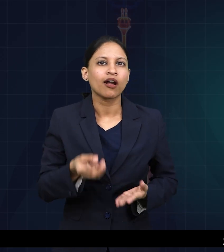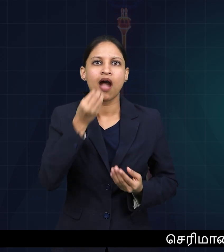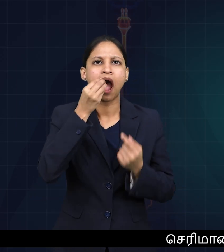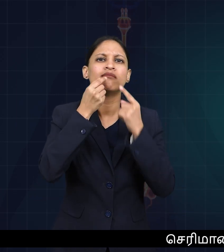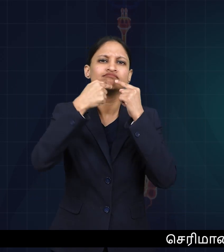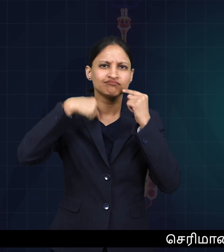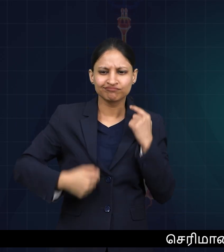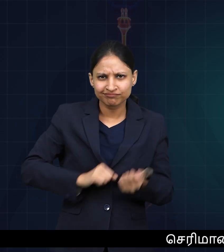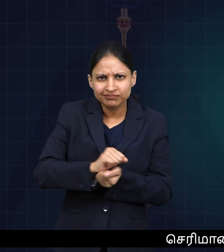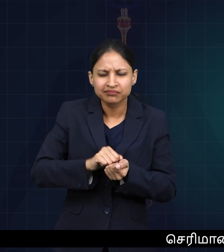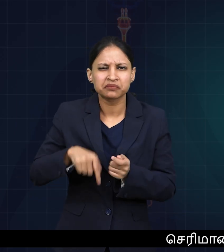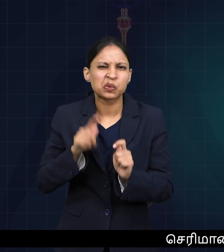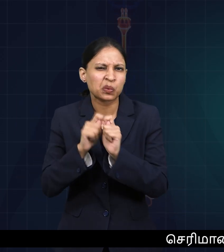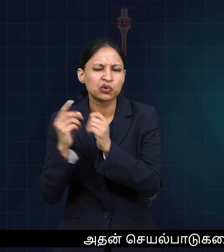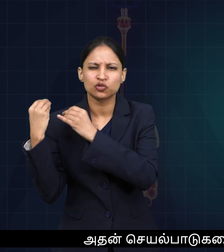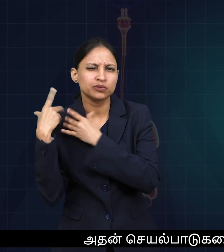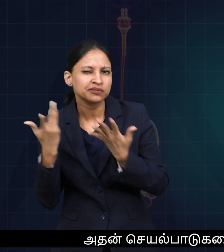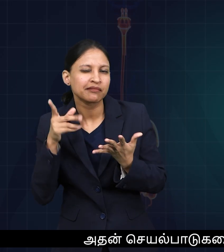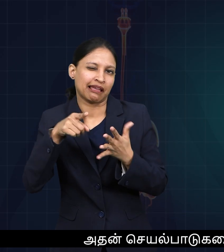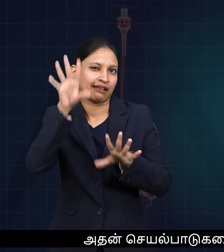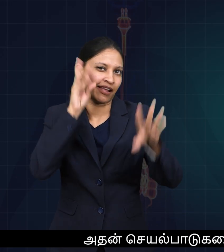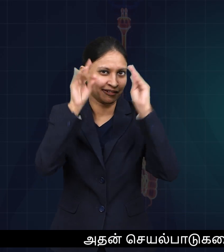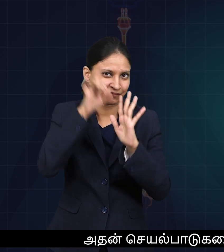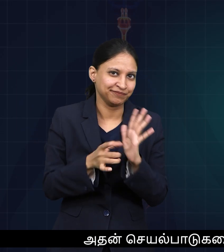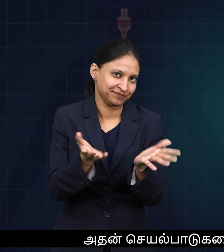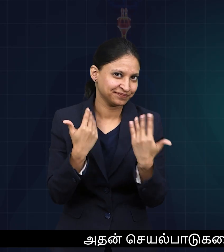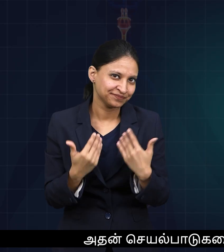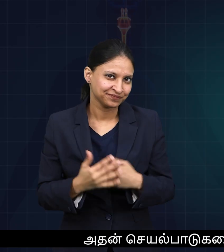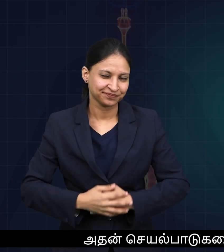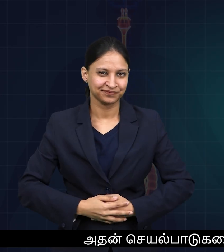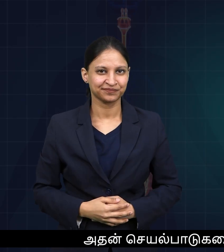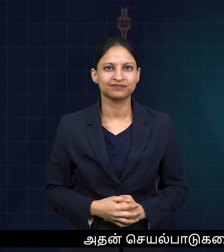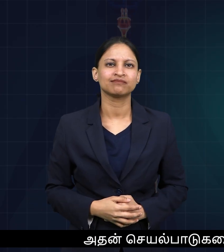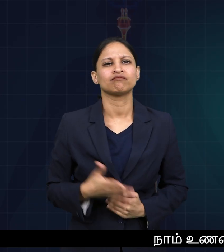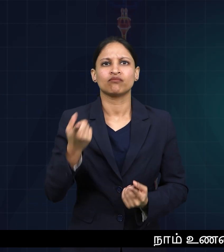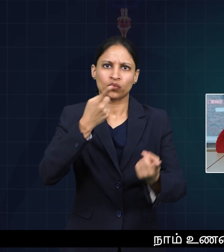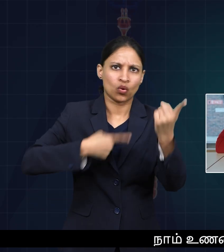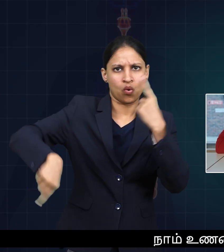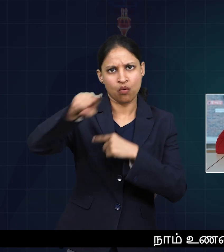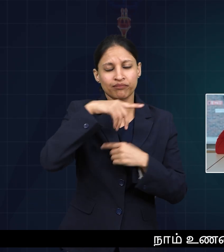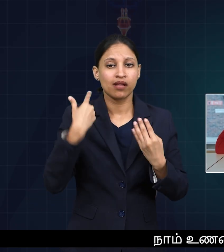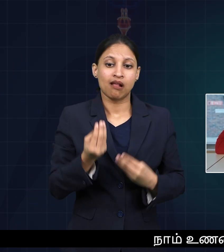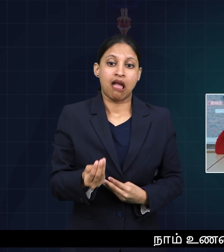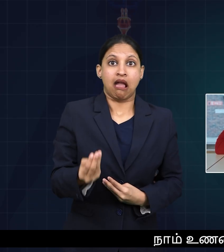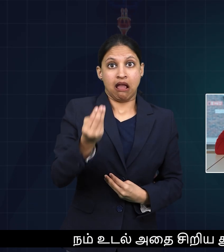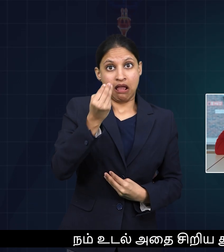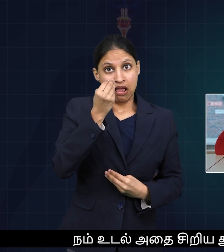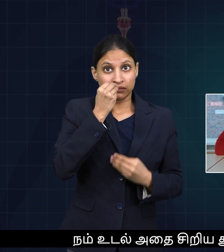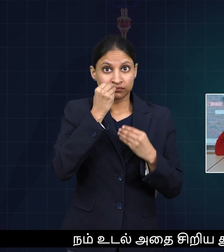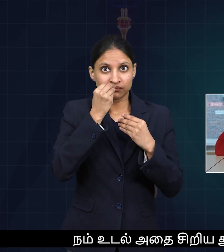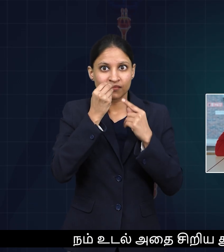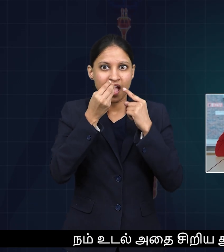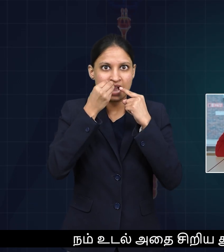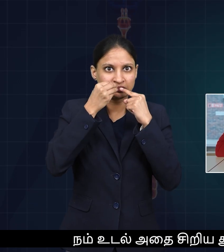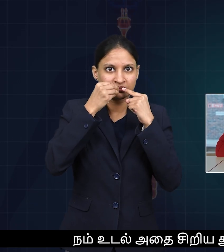இப்போது செரிமான அமைப்பு மற்றும் அதன் செயல்பாடுகளை பற்றி அறிந்து கொள்வோம். நாம் உணவை உண்ணும் போது நம்